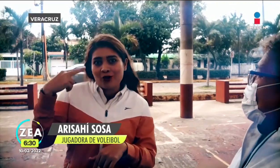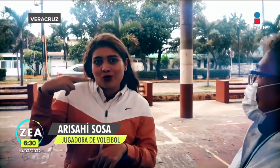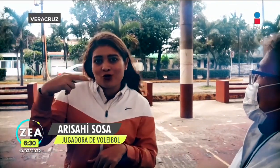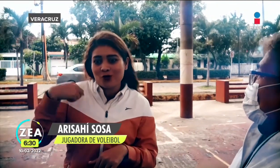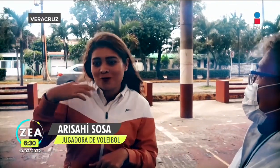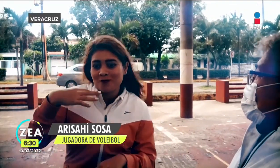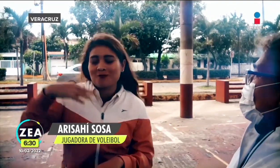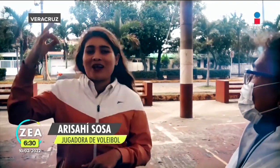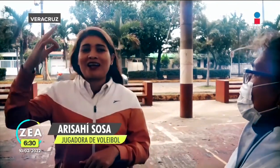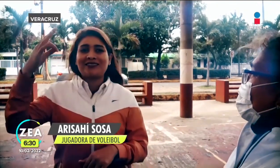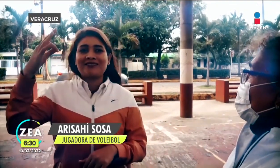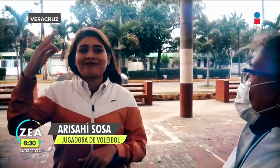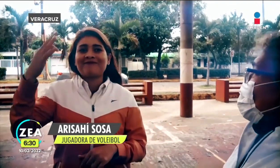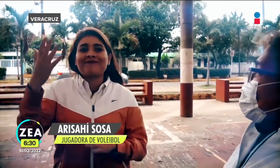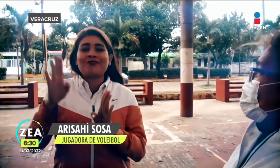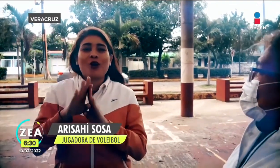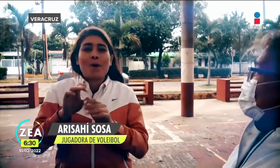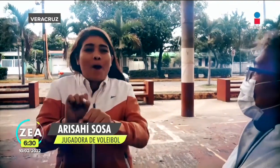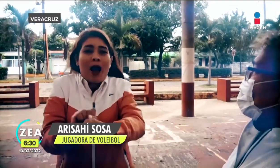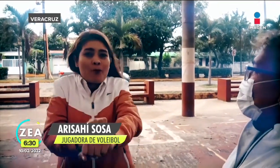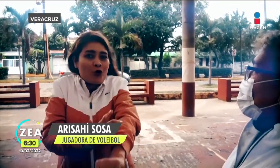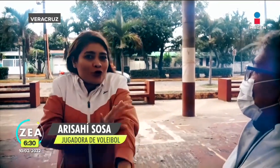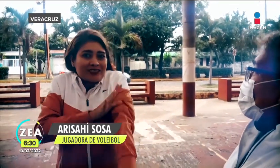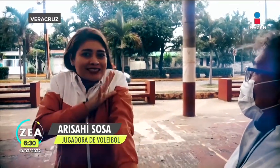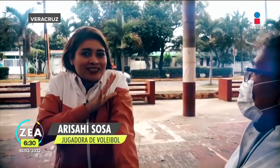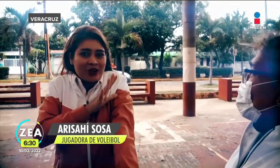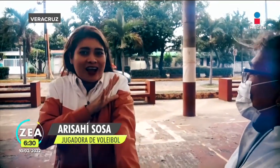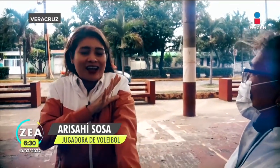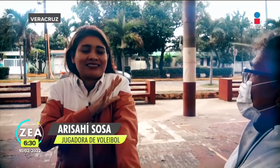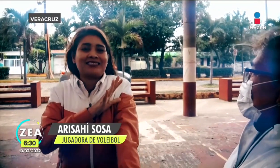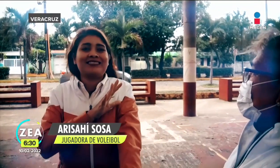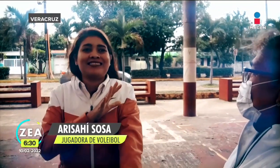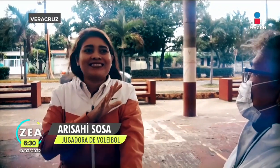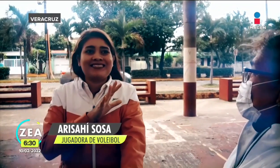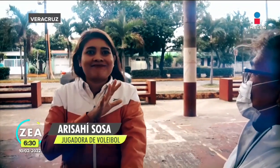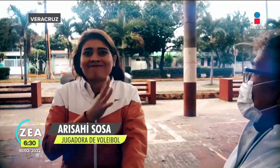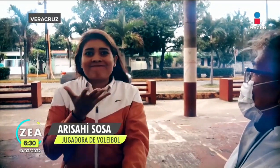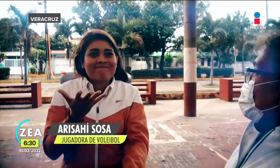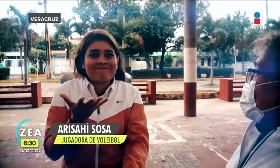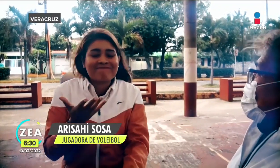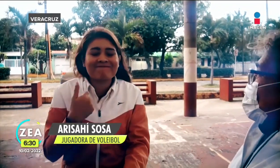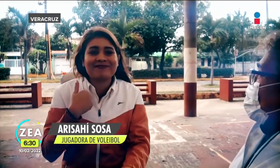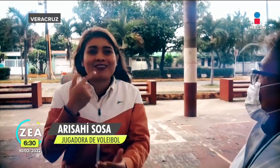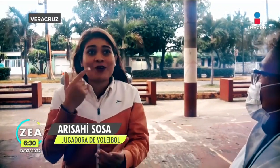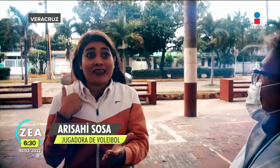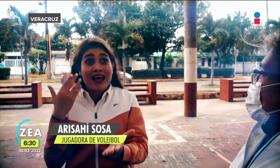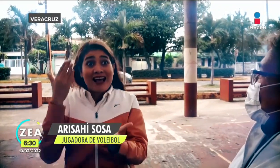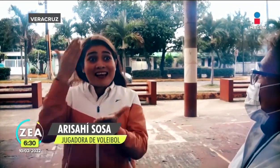de poder ser una representante de Veracruz. Me emociono.